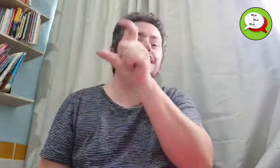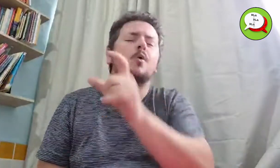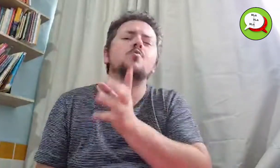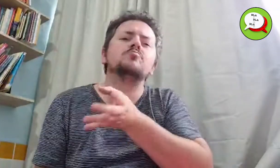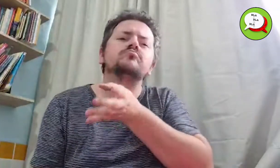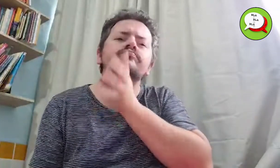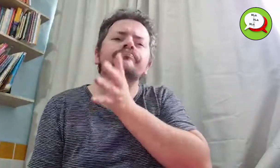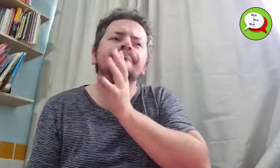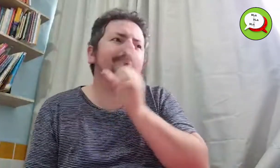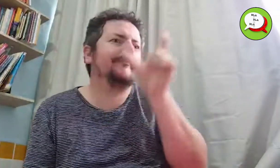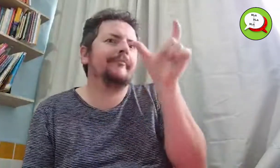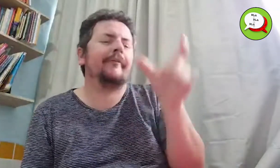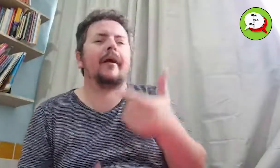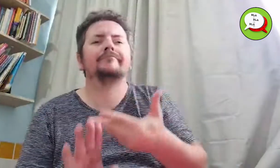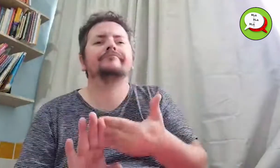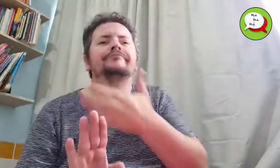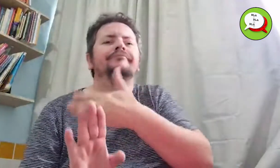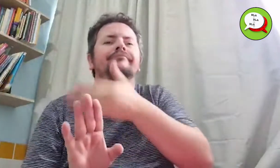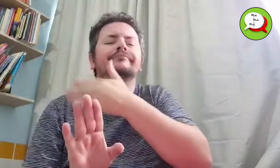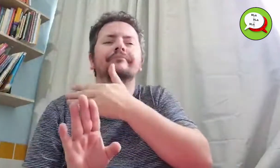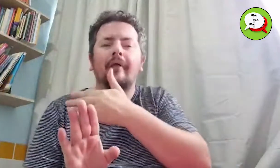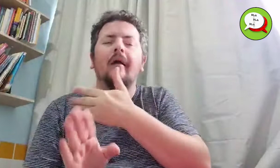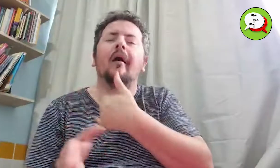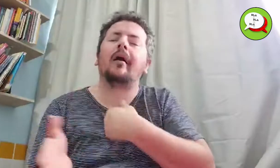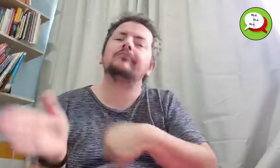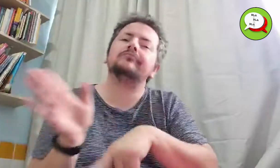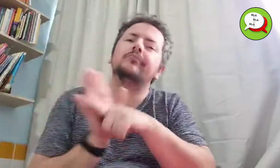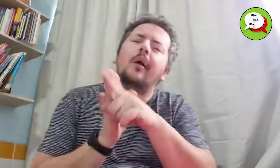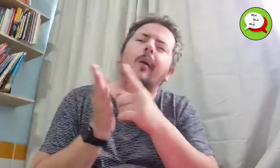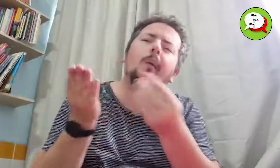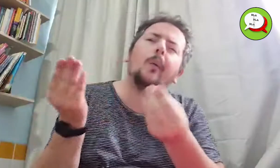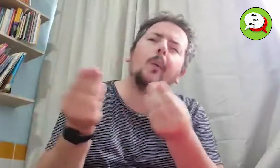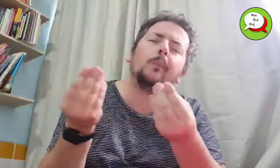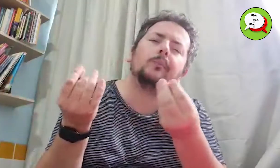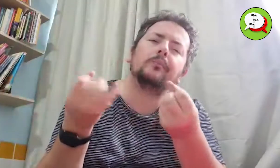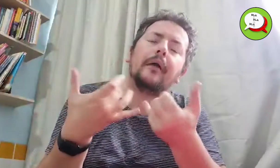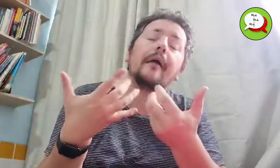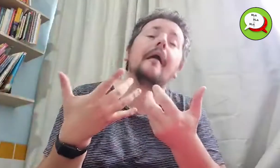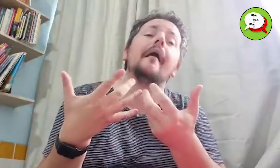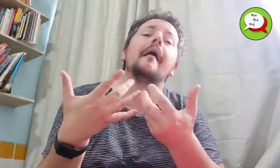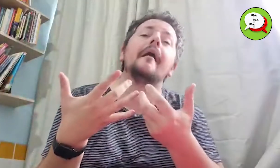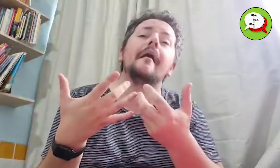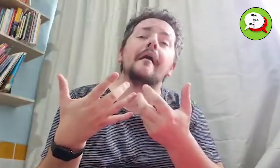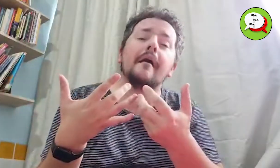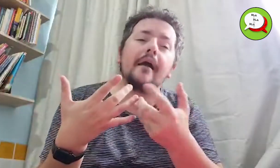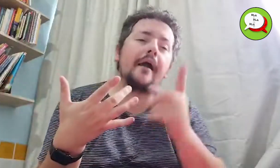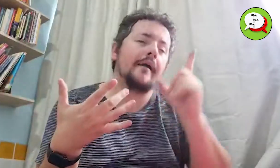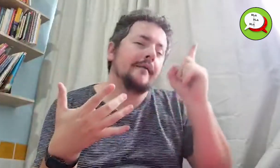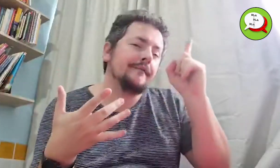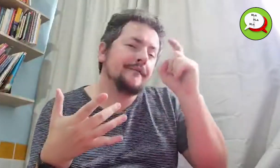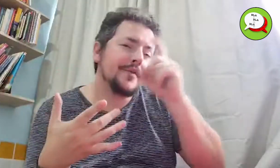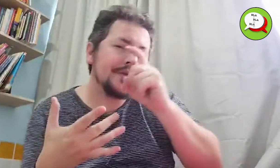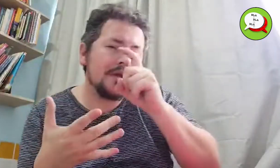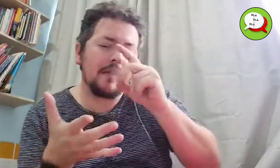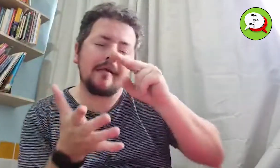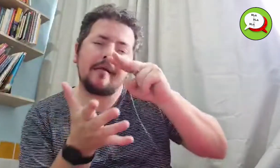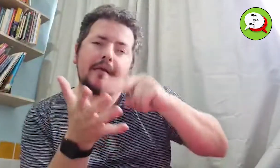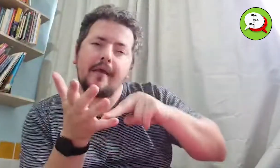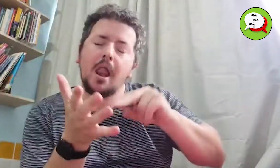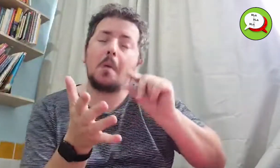planejamento. E também eu perguntei para os professores que já conheciam ele, para esses professores me explicarem quais eram